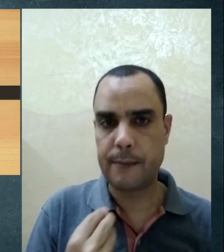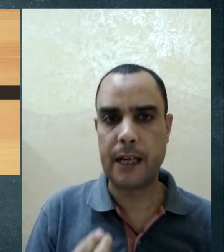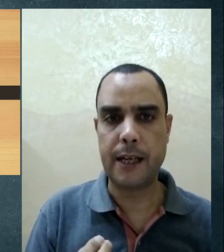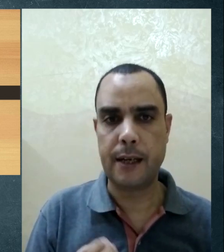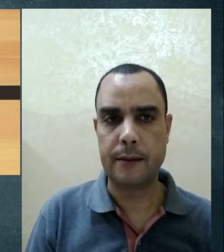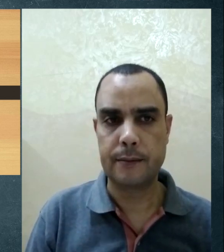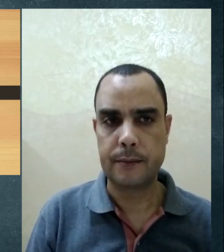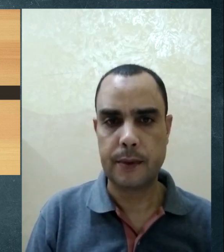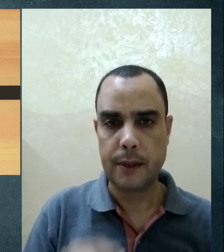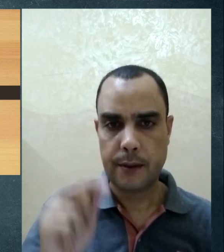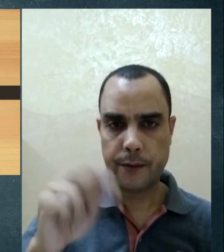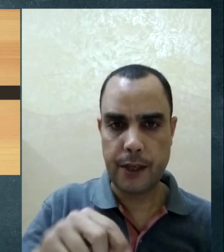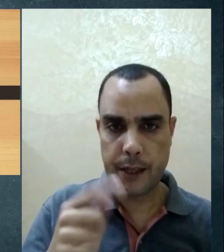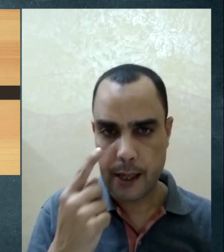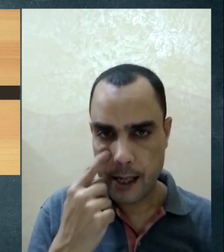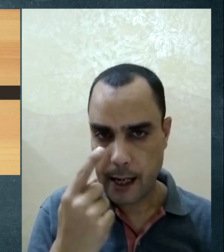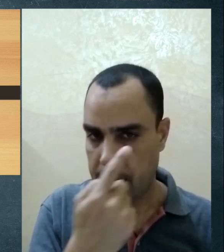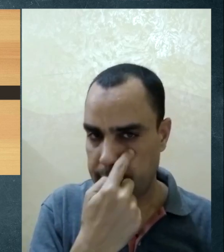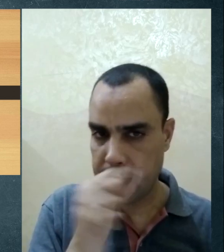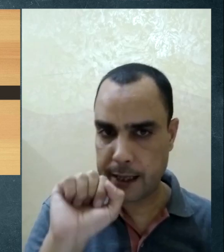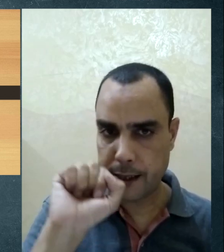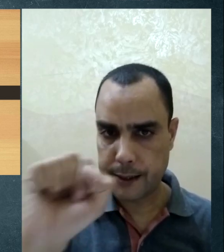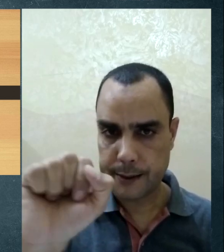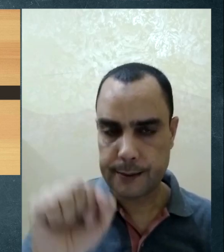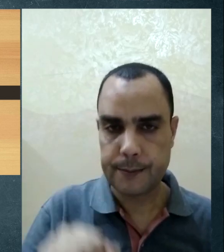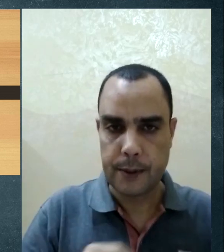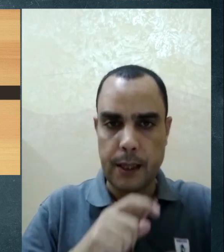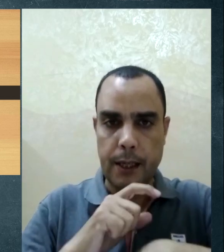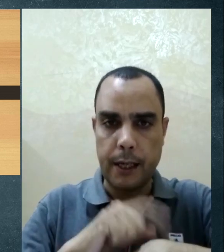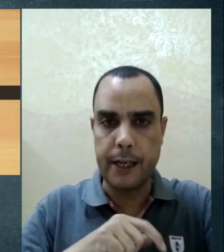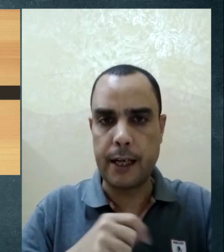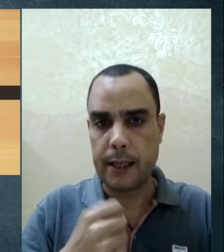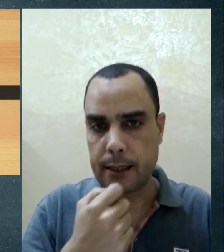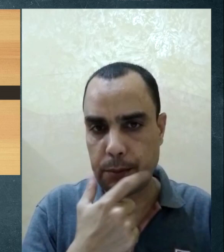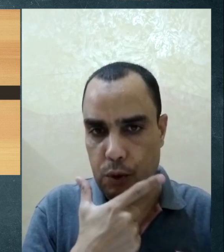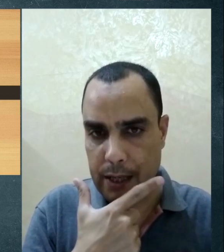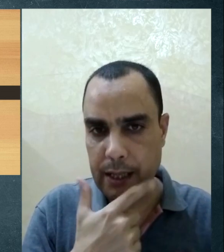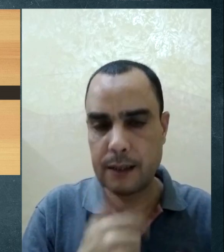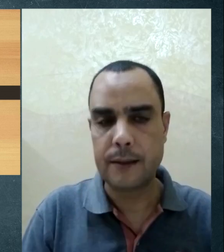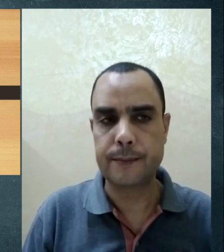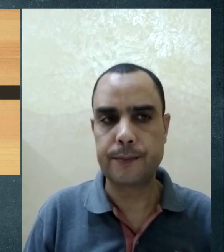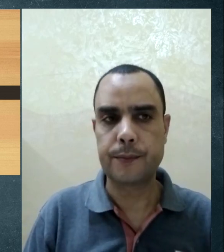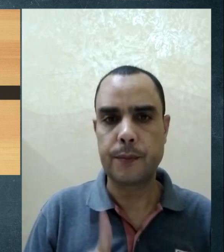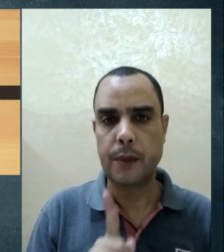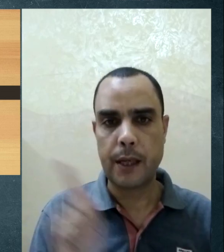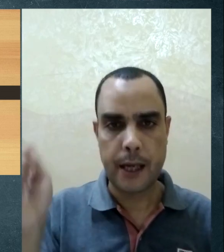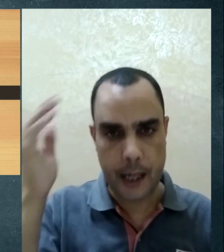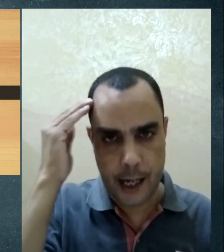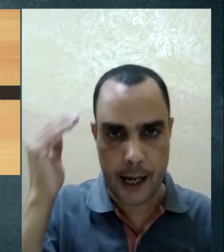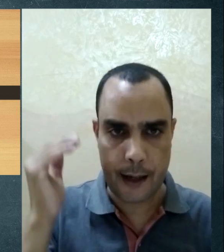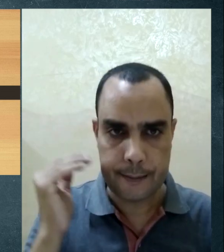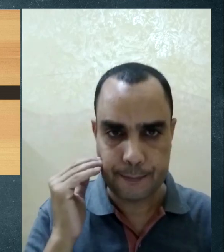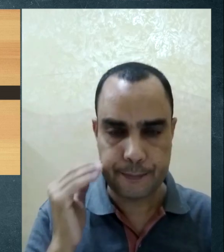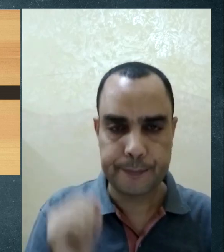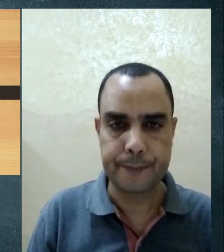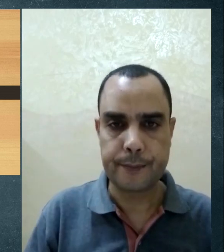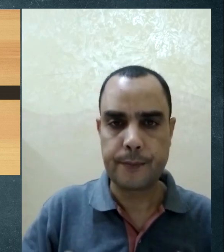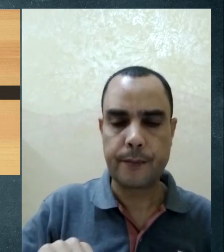الصورة الجمالية في عيناك حين تبسمان هي